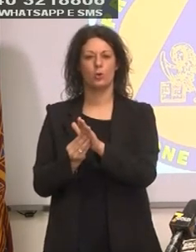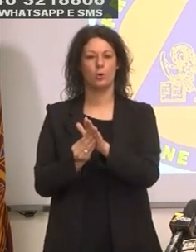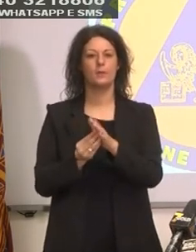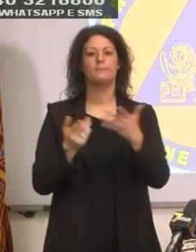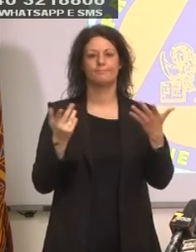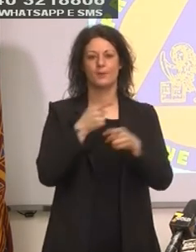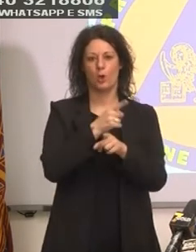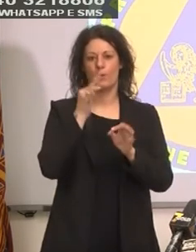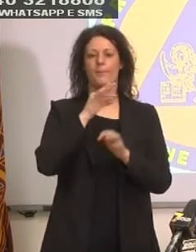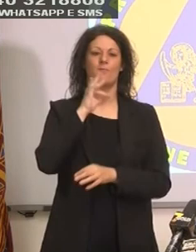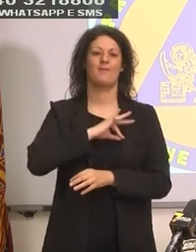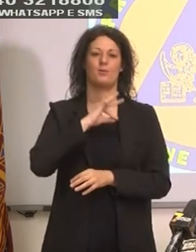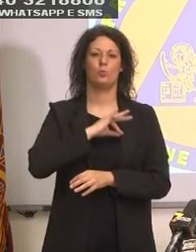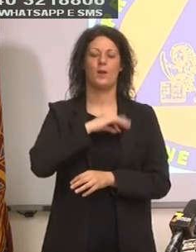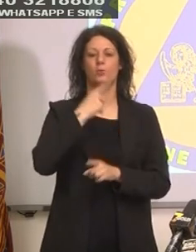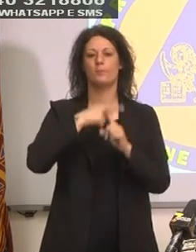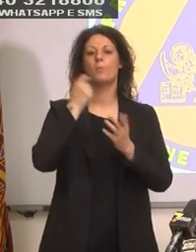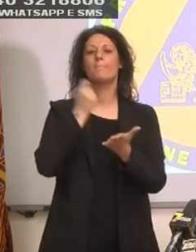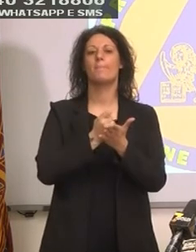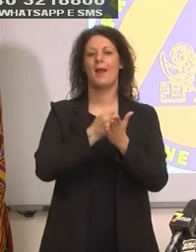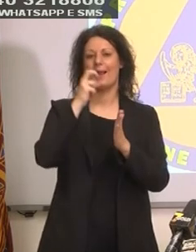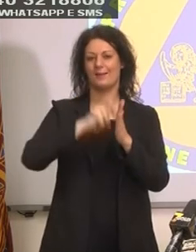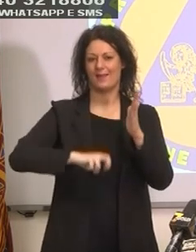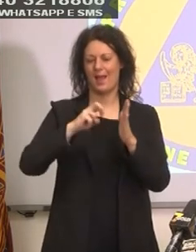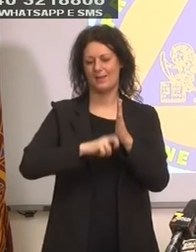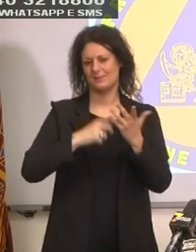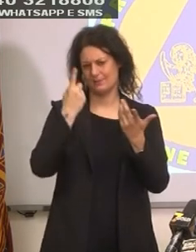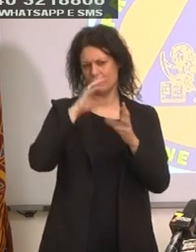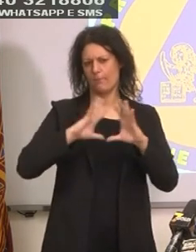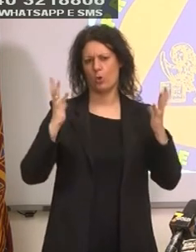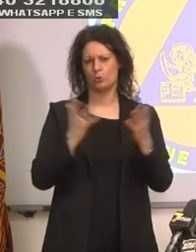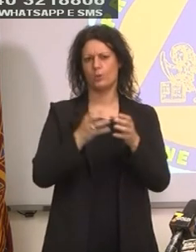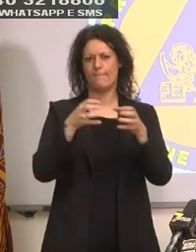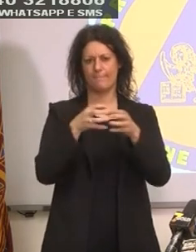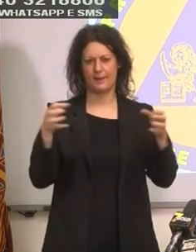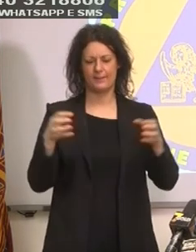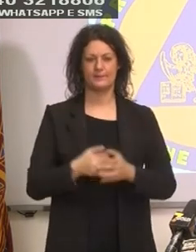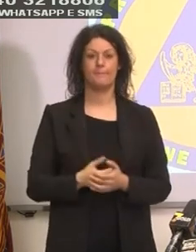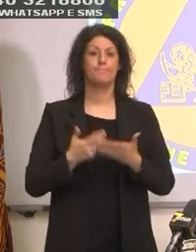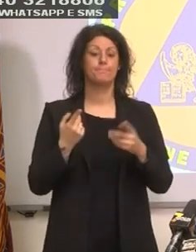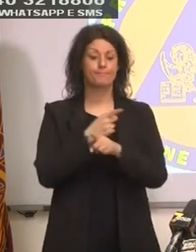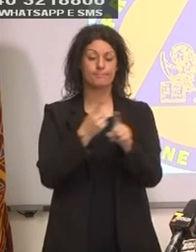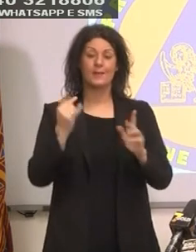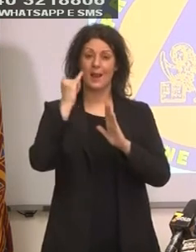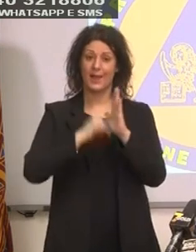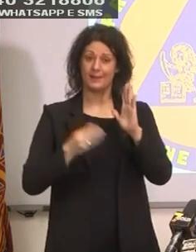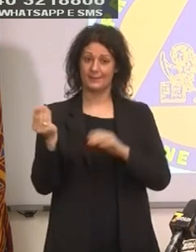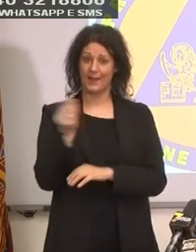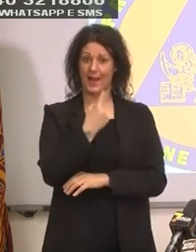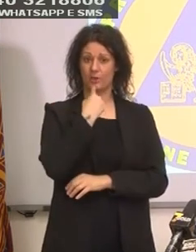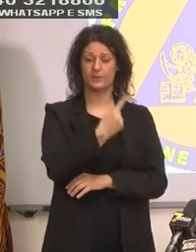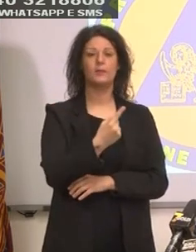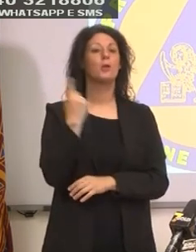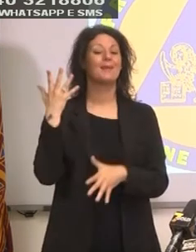fatturato e pagano le tasse in Veneto, no? Di tutto il mondo delle imprese e non solo. Allora, se loro mi scrivono che queste misure non